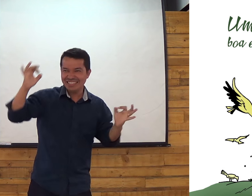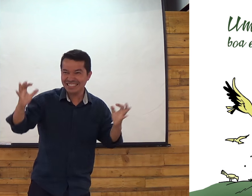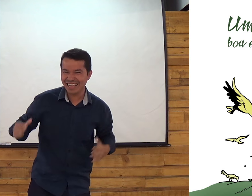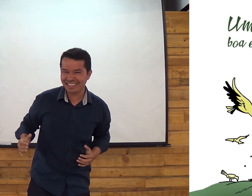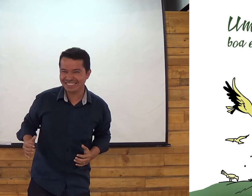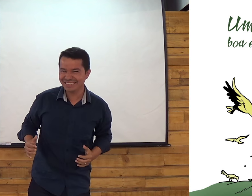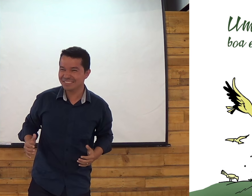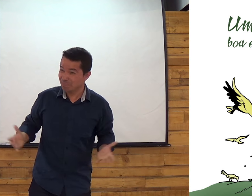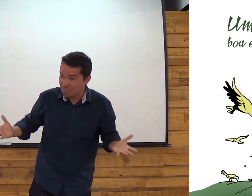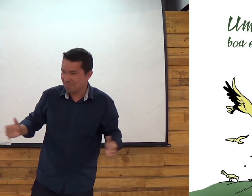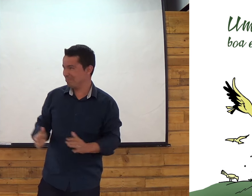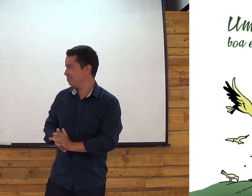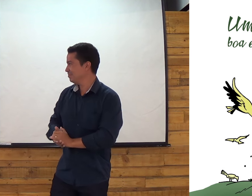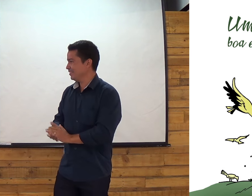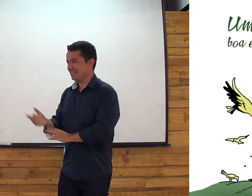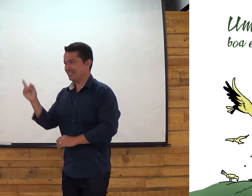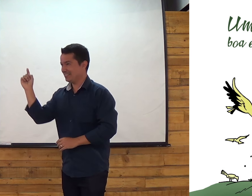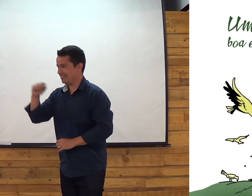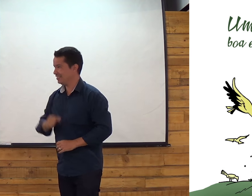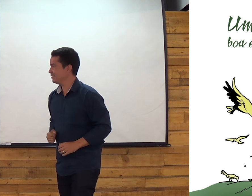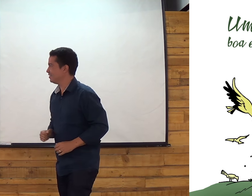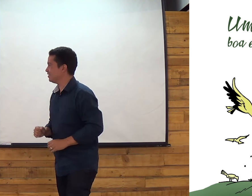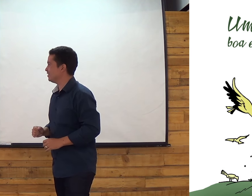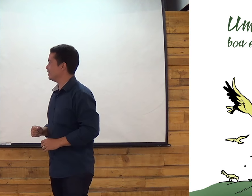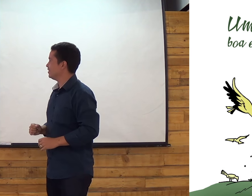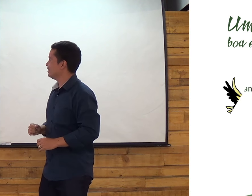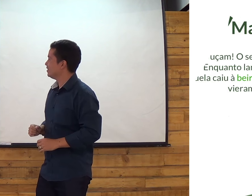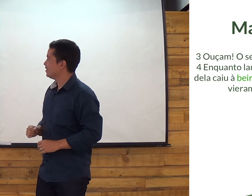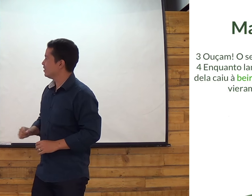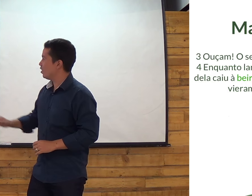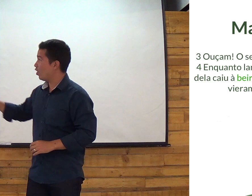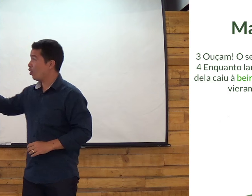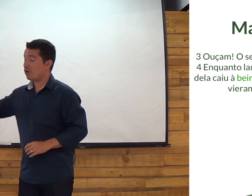A glória do Senhor. Certo? Pode passar.